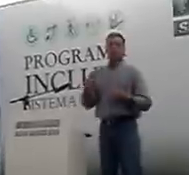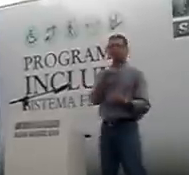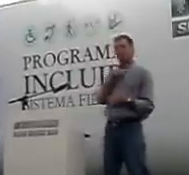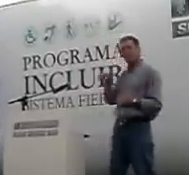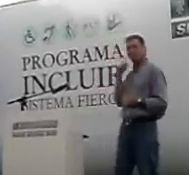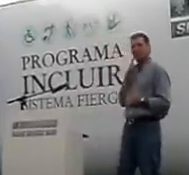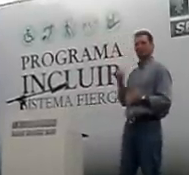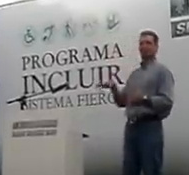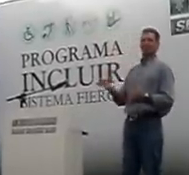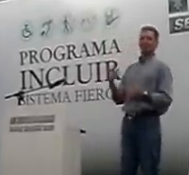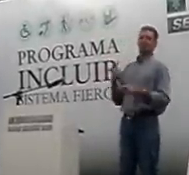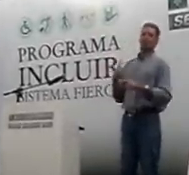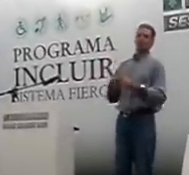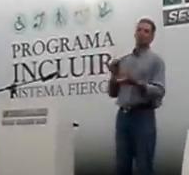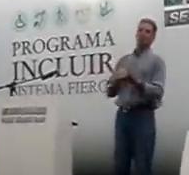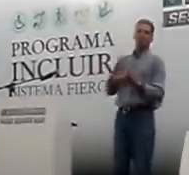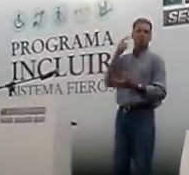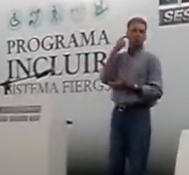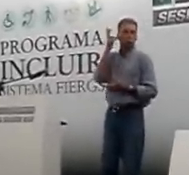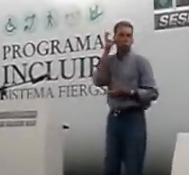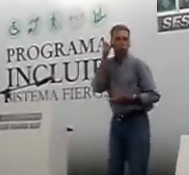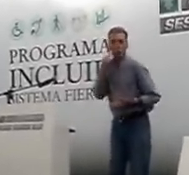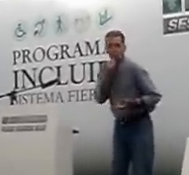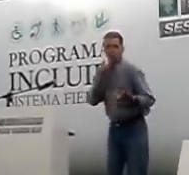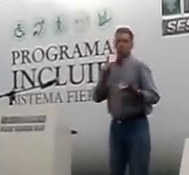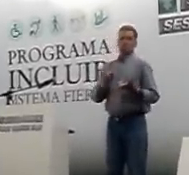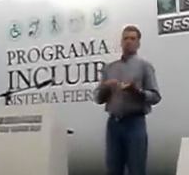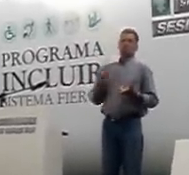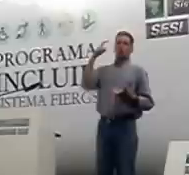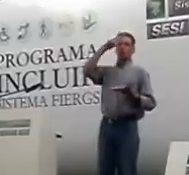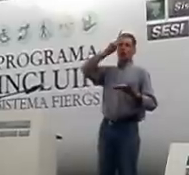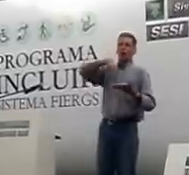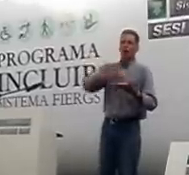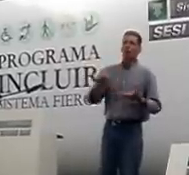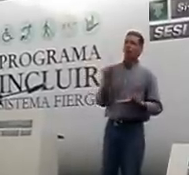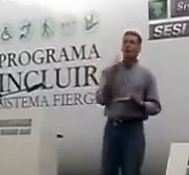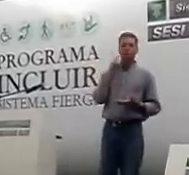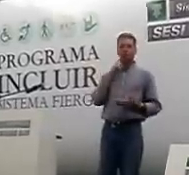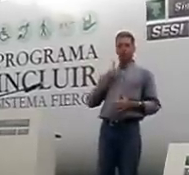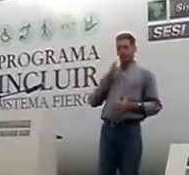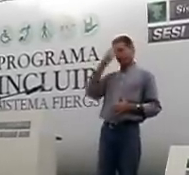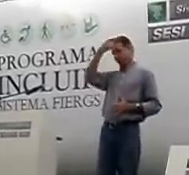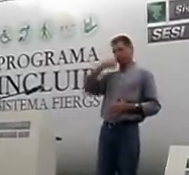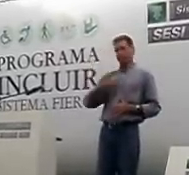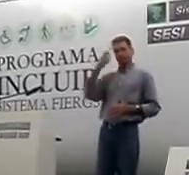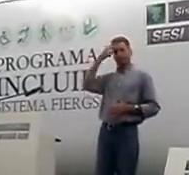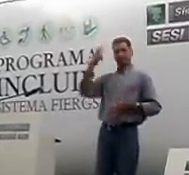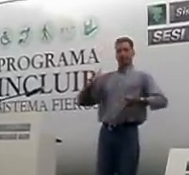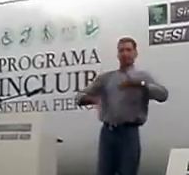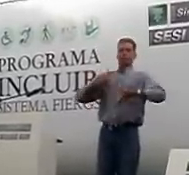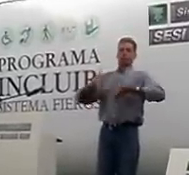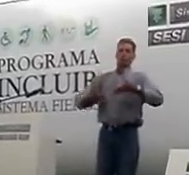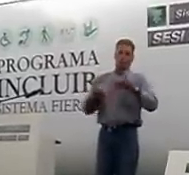comunicação, a gente percebe que os surdos falta muita informação, falta leitura. Então,